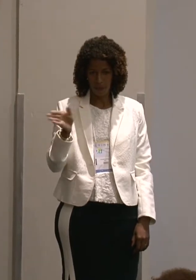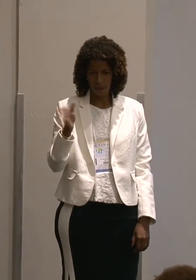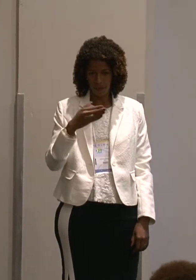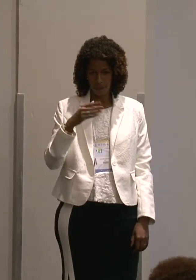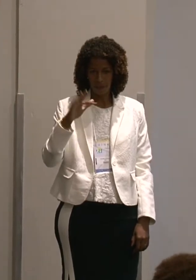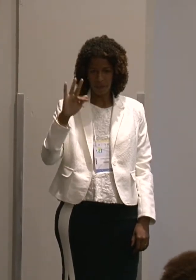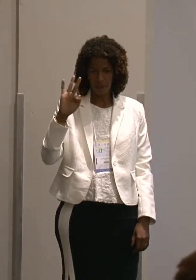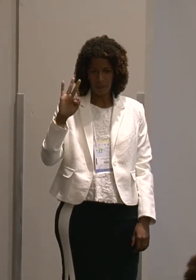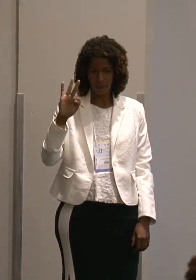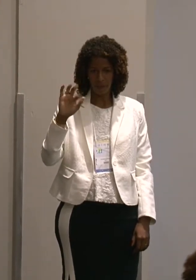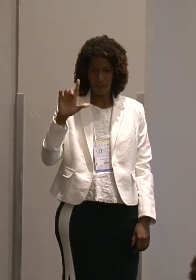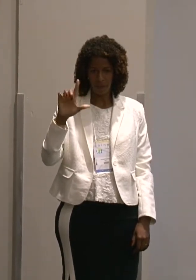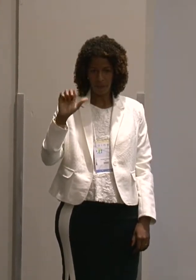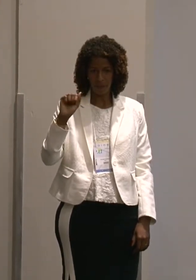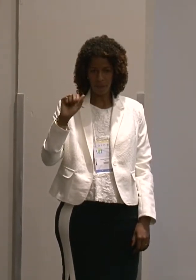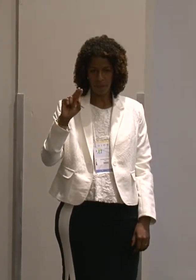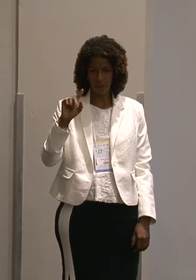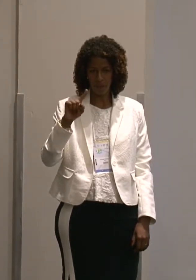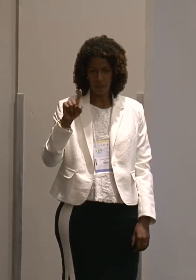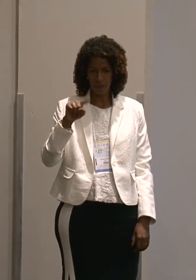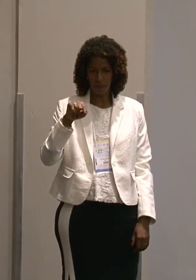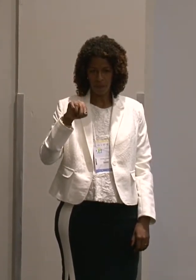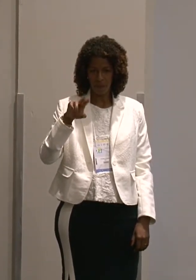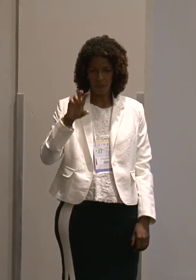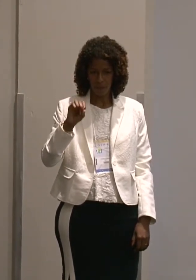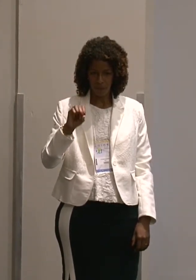Flauzino.